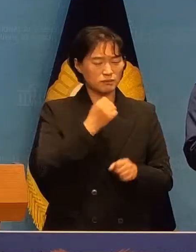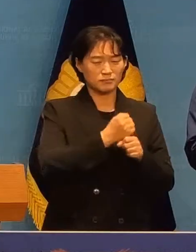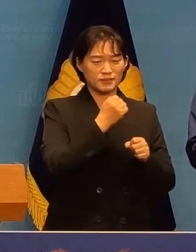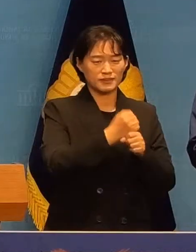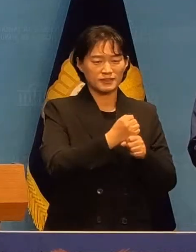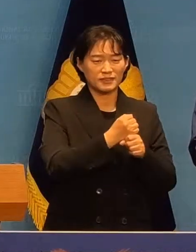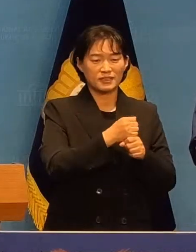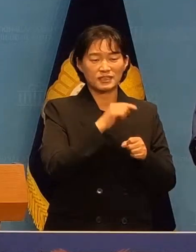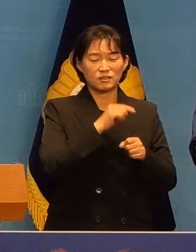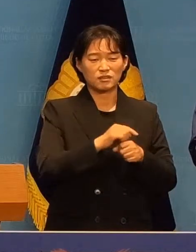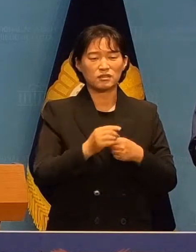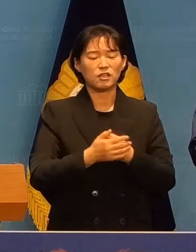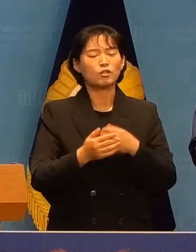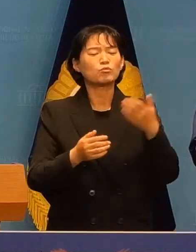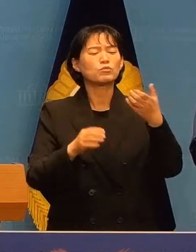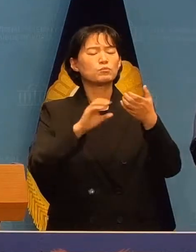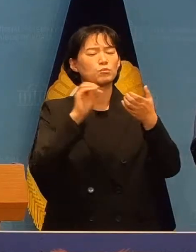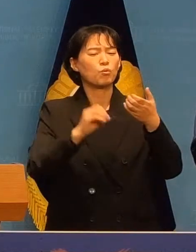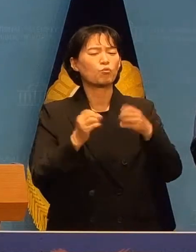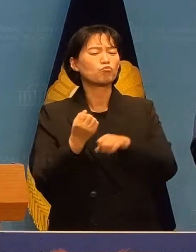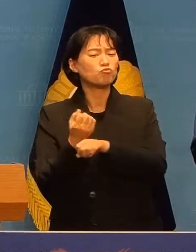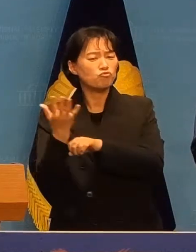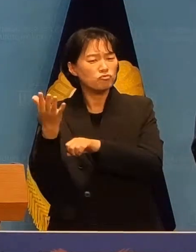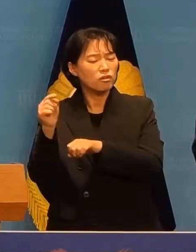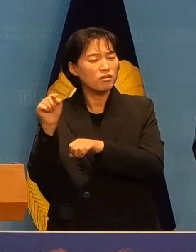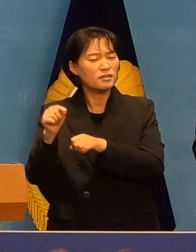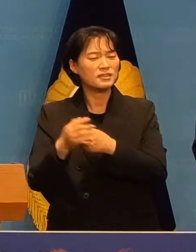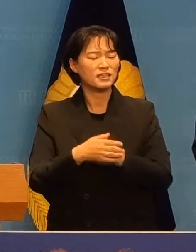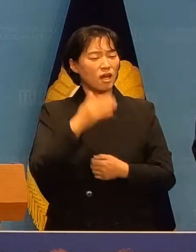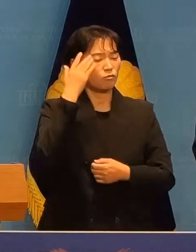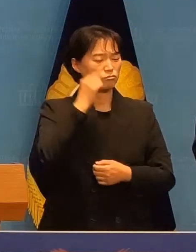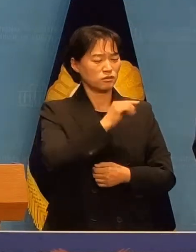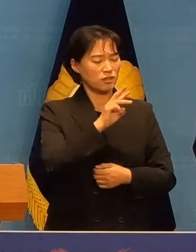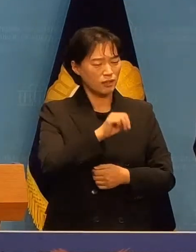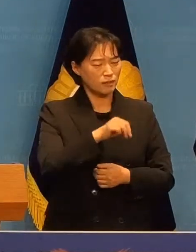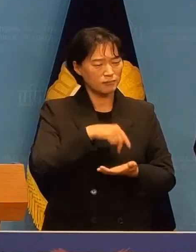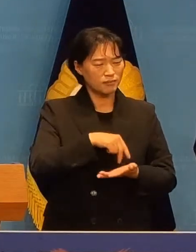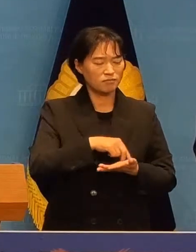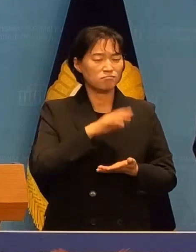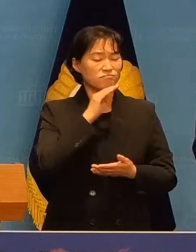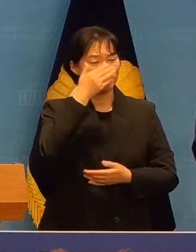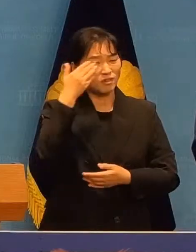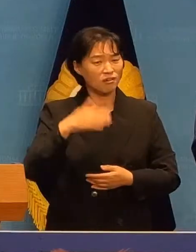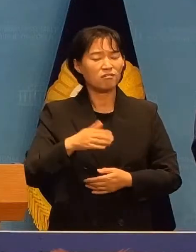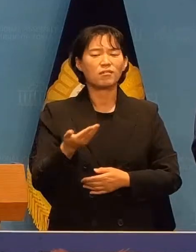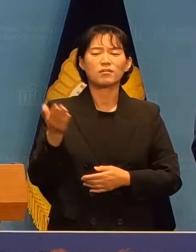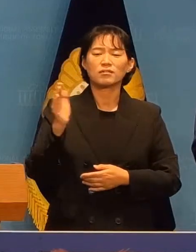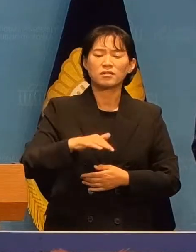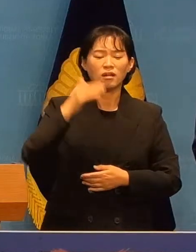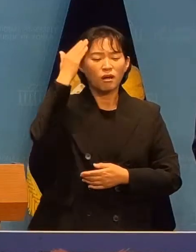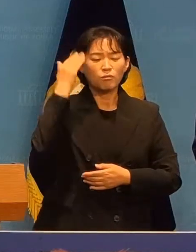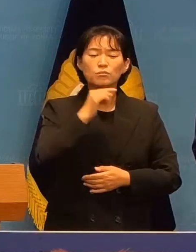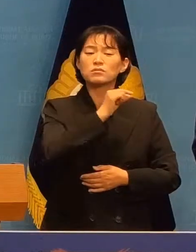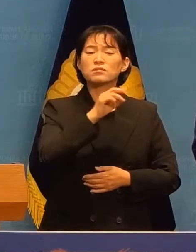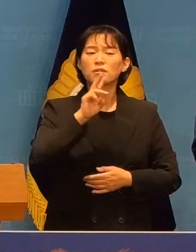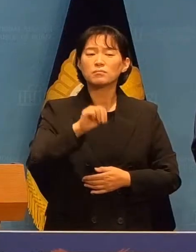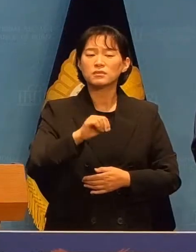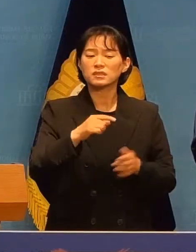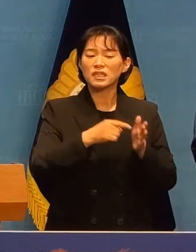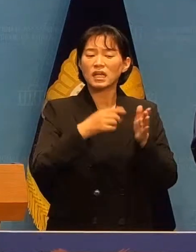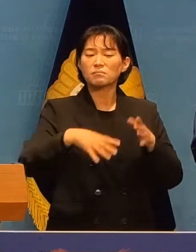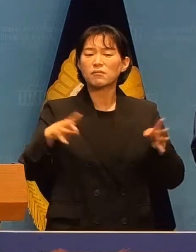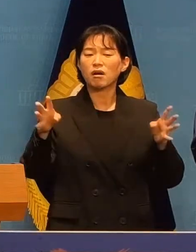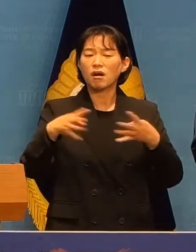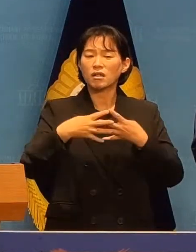미국에 수출하는 한국 GM에게는 매우 다행스러운 결과이기도 합니다. 그런데 한국 GM은 관세 합의